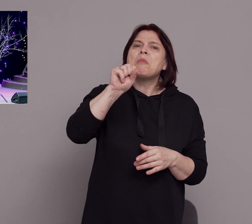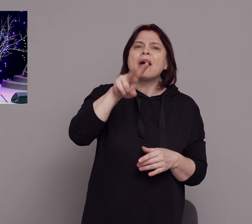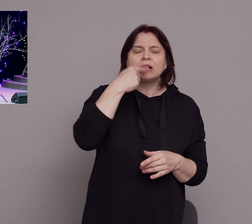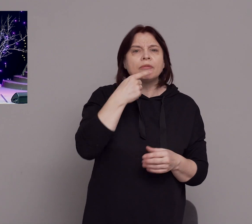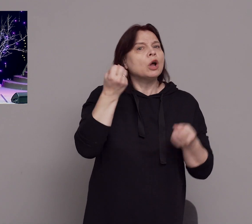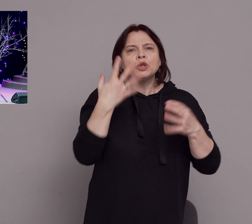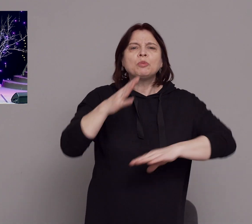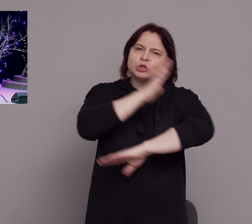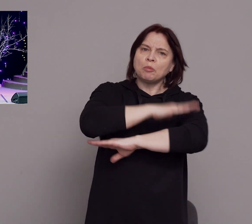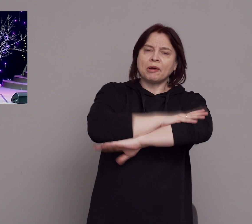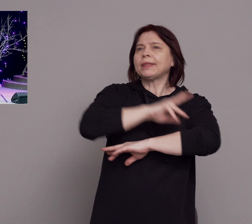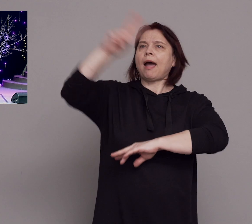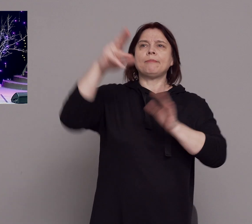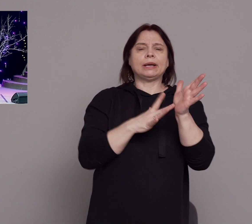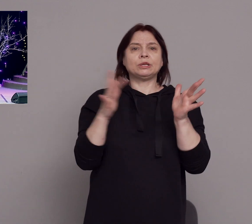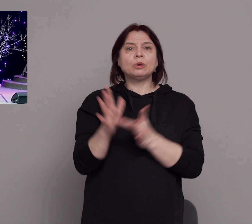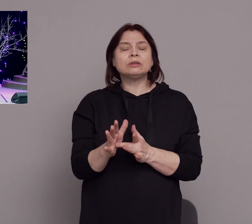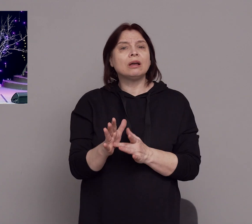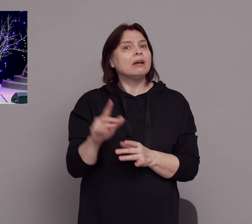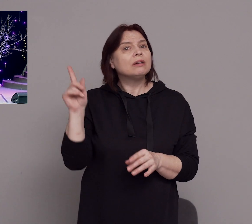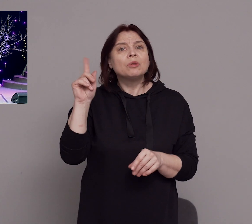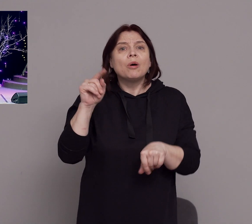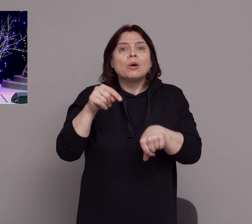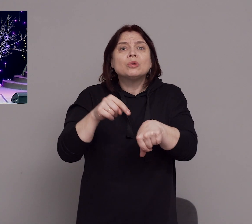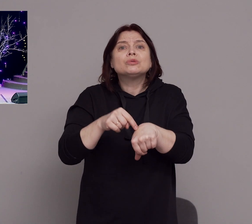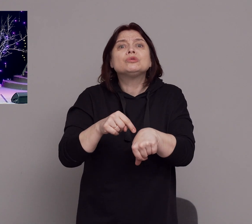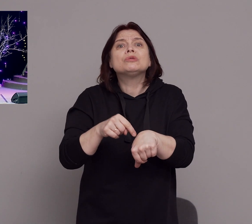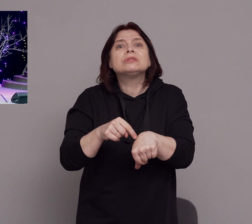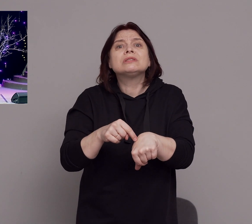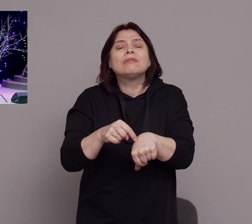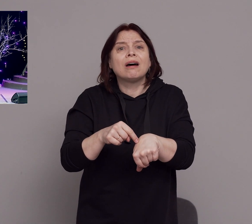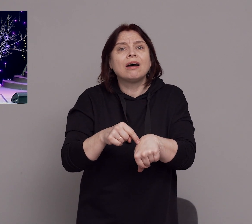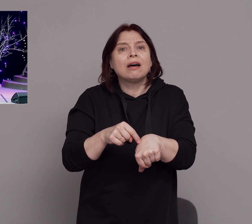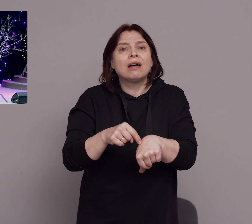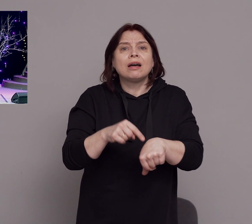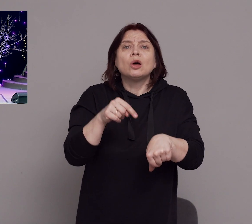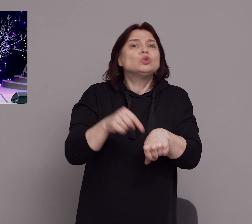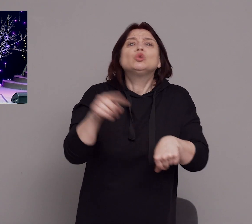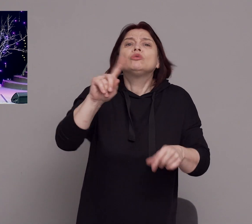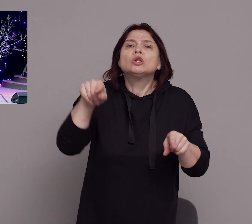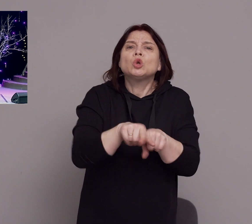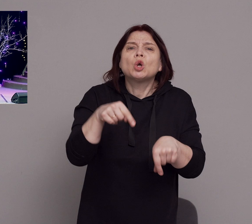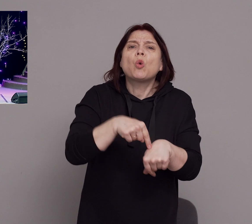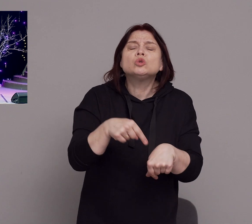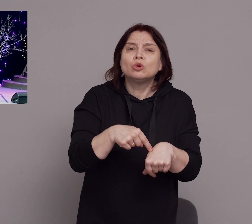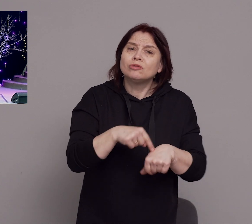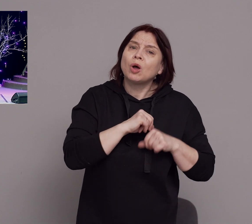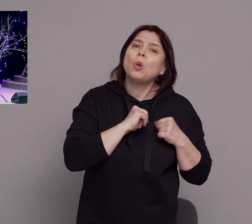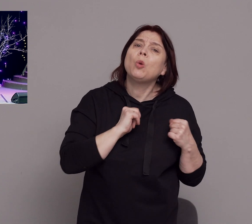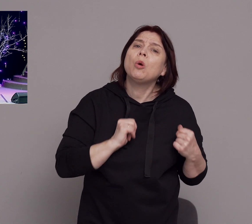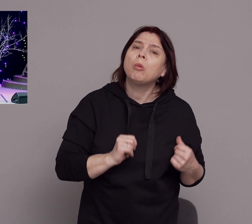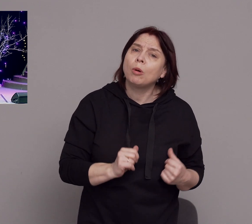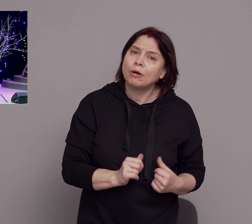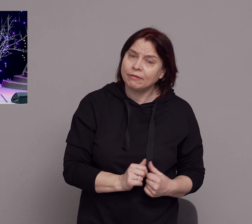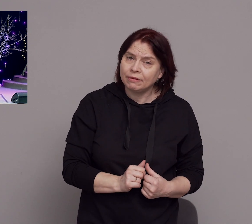нечто большему. Он говорит, в нас должны быть те же чувства. Те же чувства, что и во Христе. Он не говорит, вы должны поступать, как